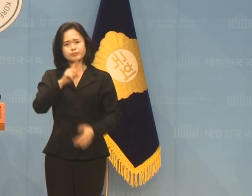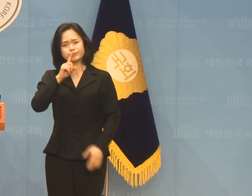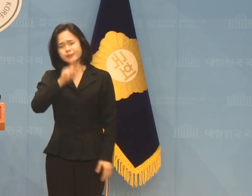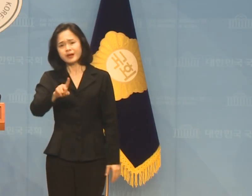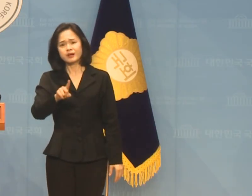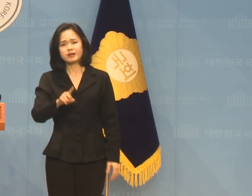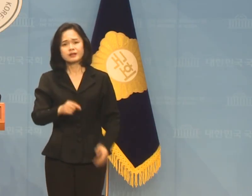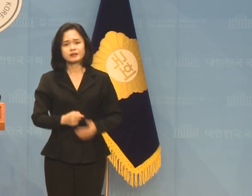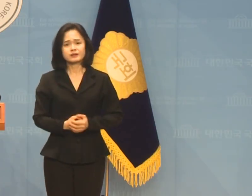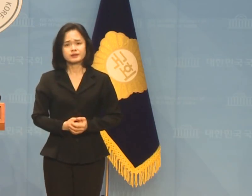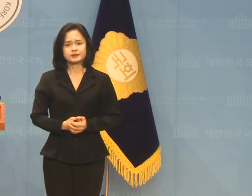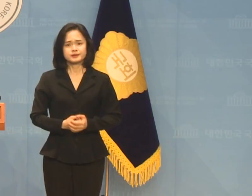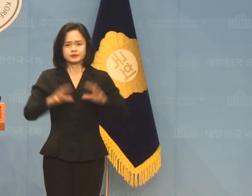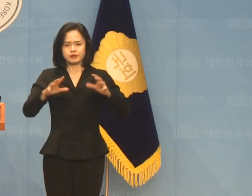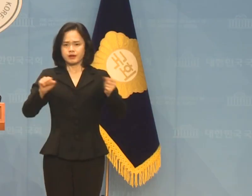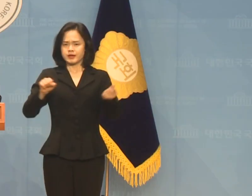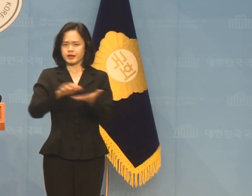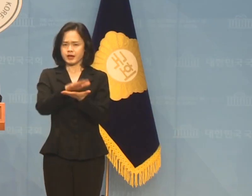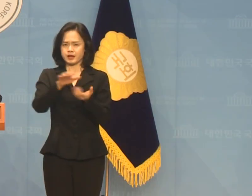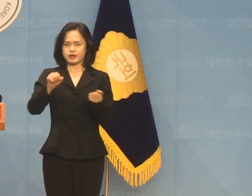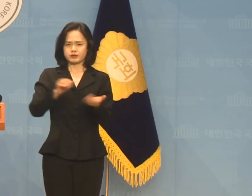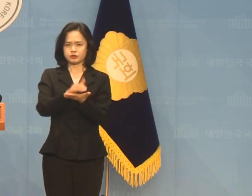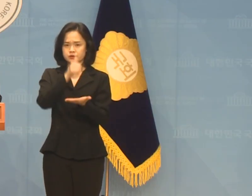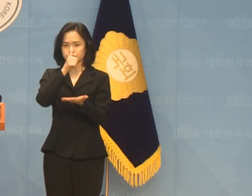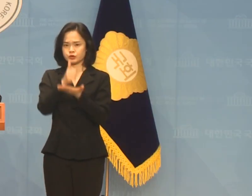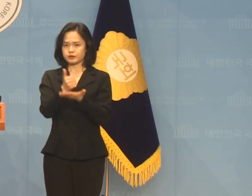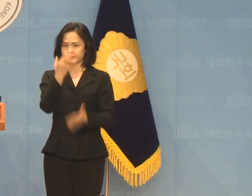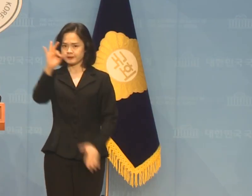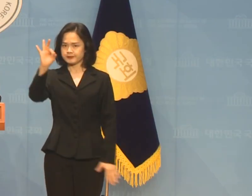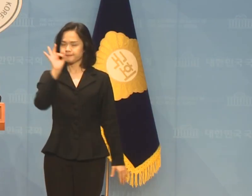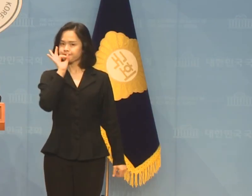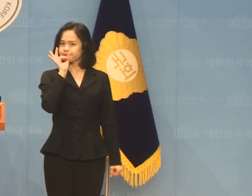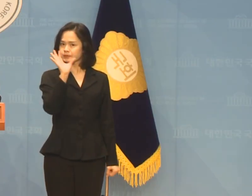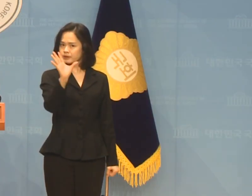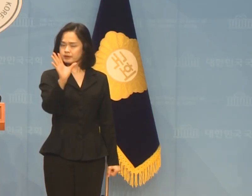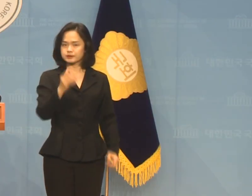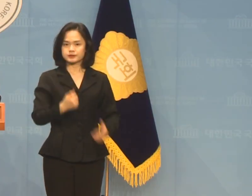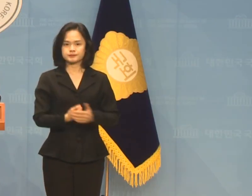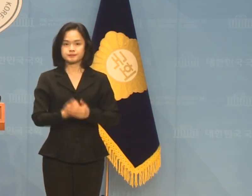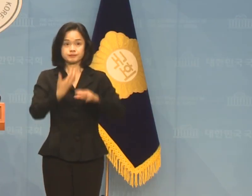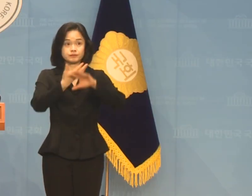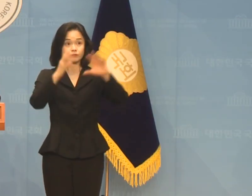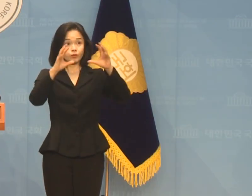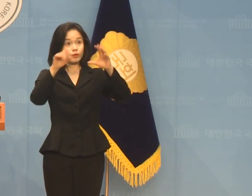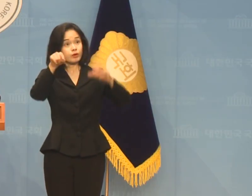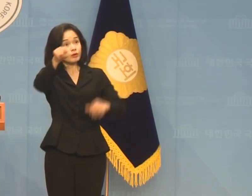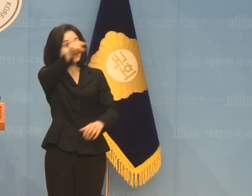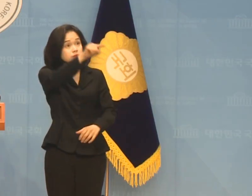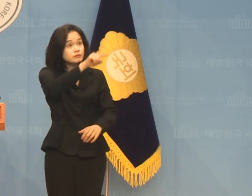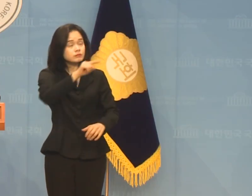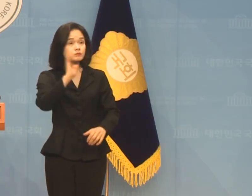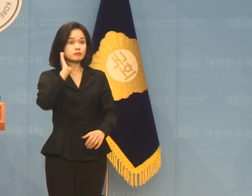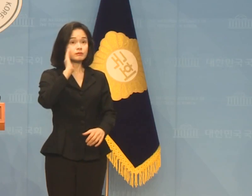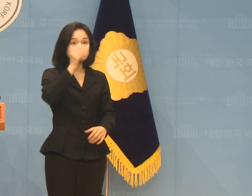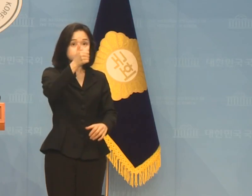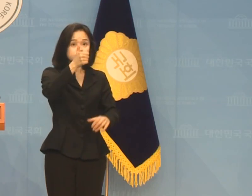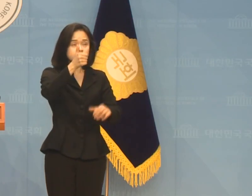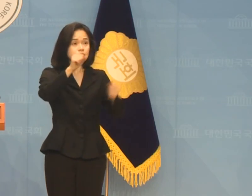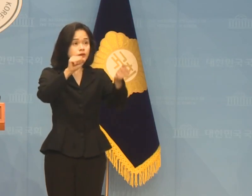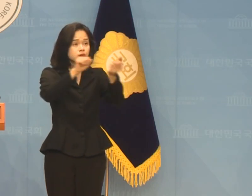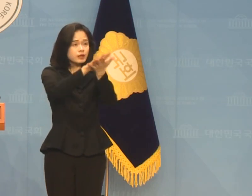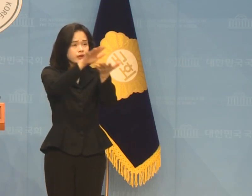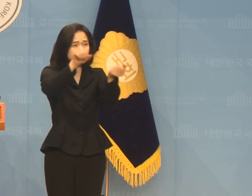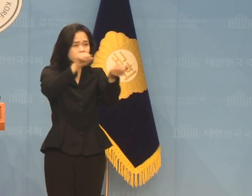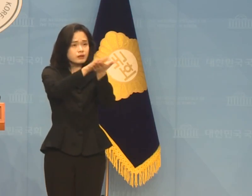내란이 아닙니다. 그렇기 때문에 다른 어느 나라에서도 대통령을 내란죄로 처벌한 예가